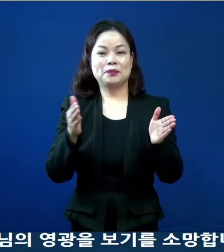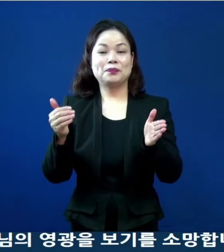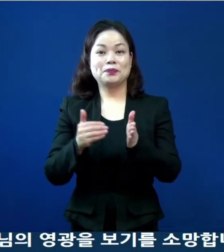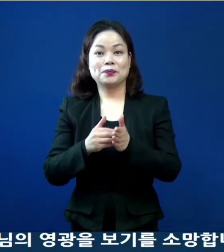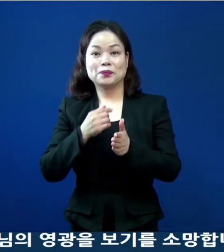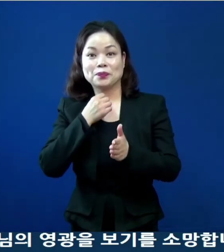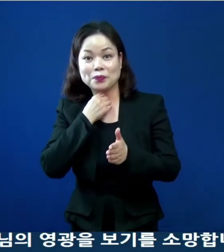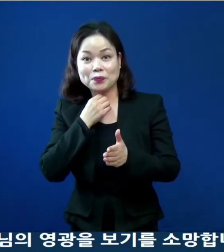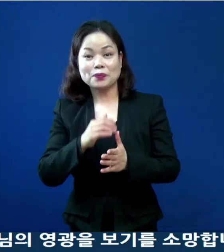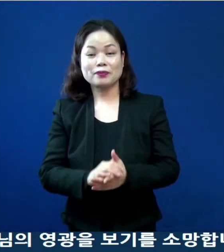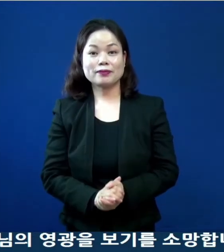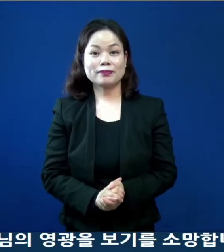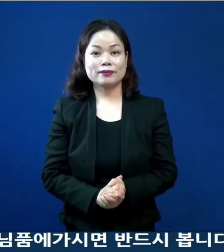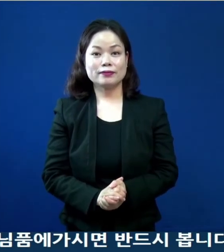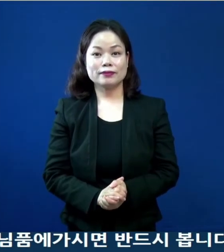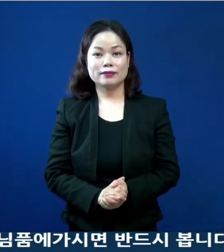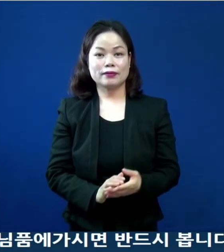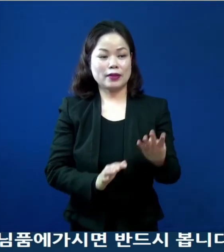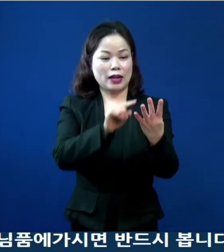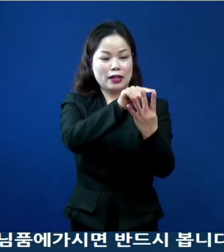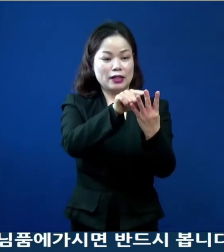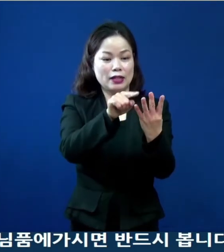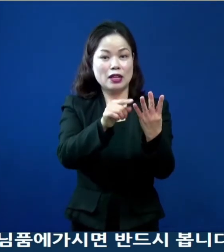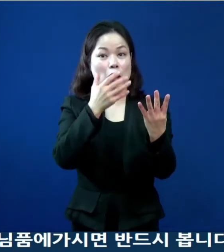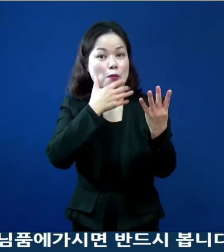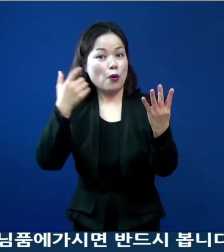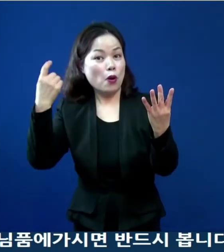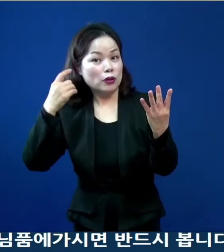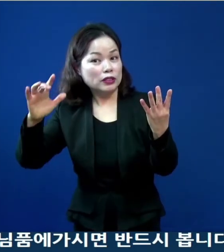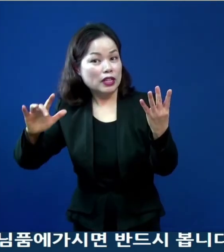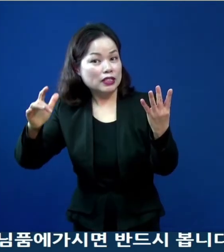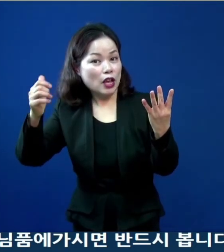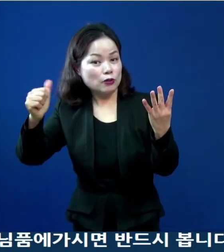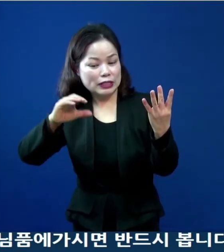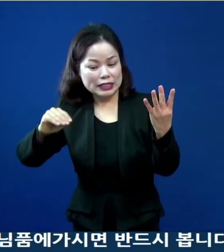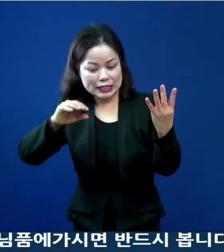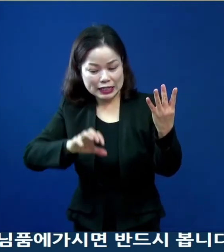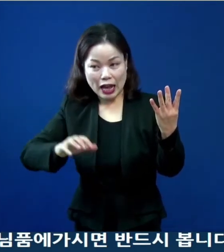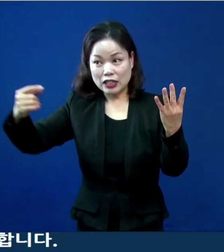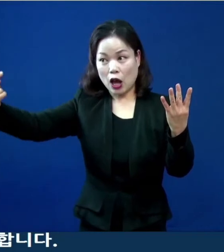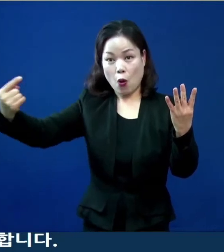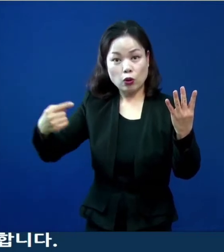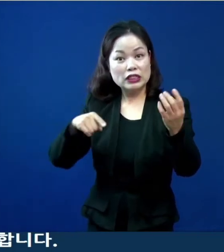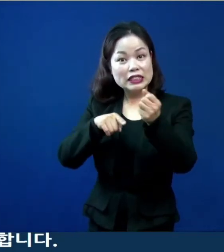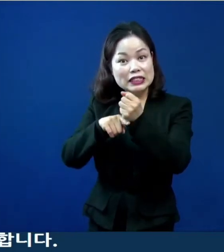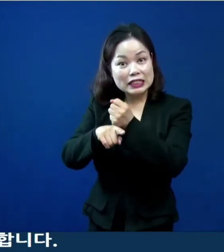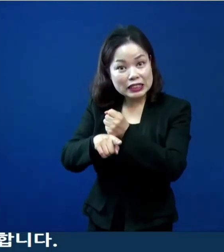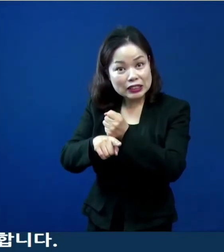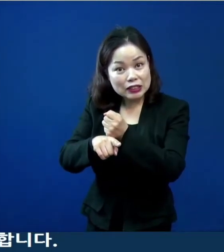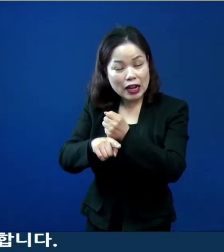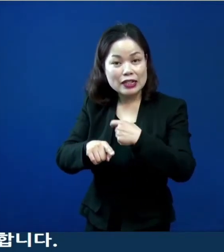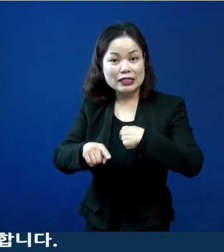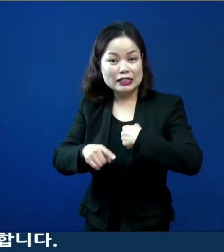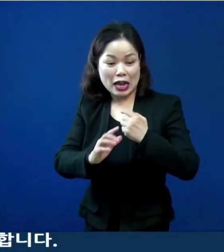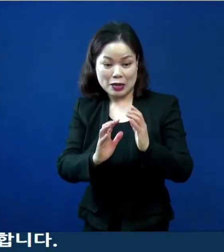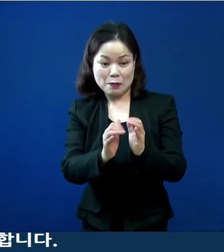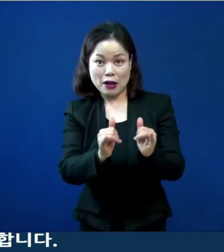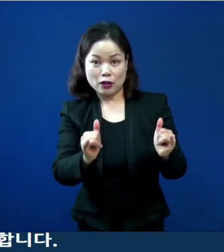정돈합니다. 네 복음서는 공통적으로 예수님께서 이 땅에 오신 이유가 자기